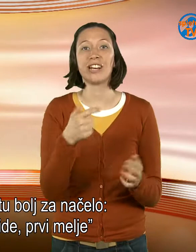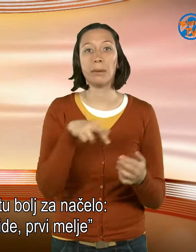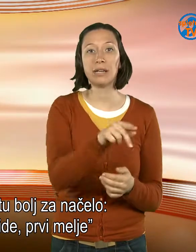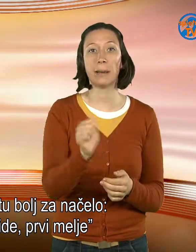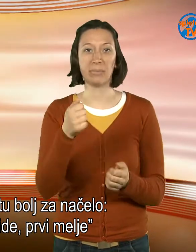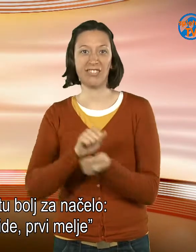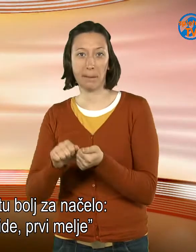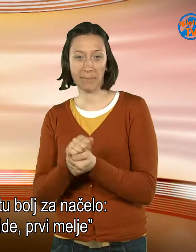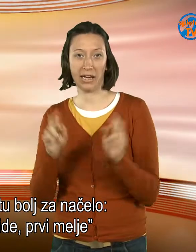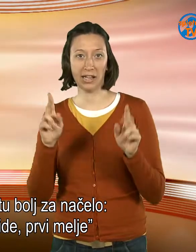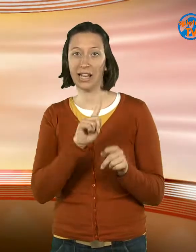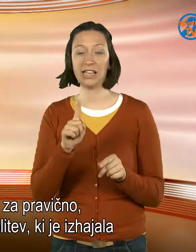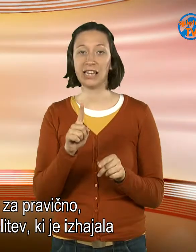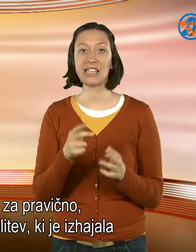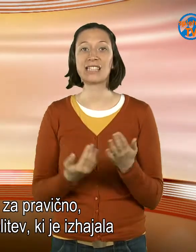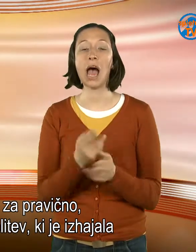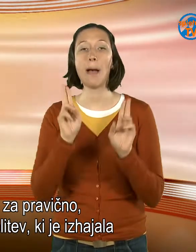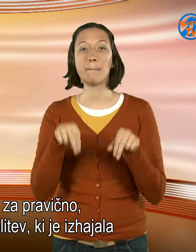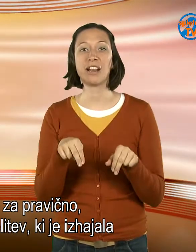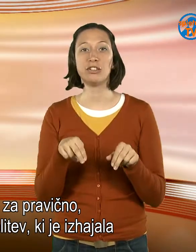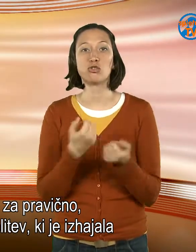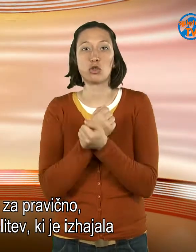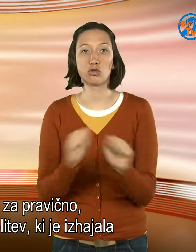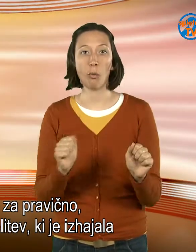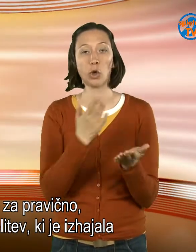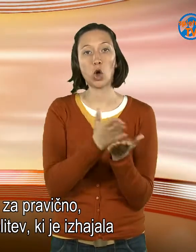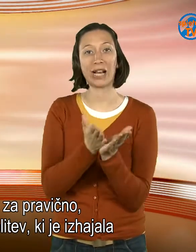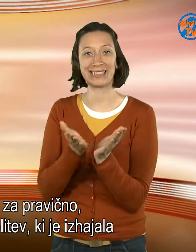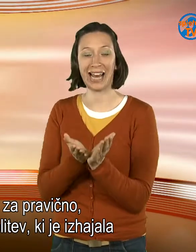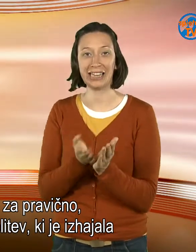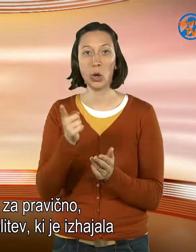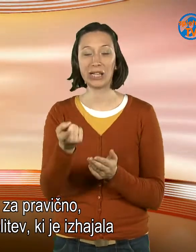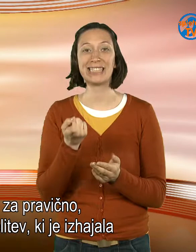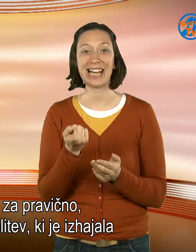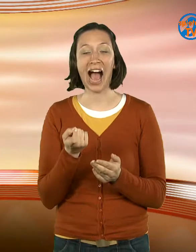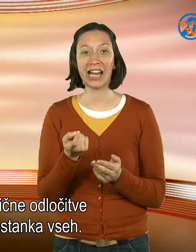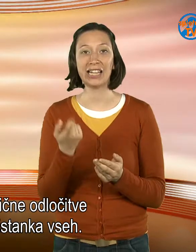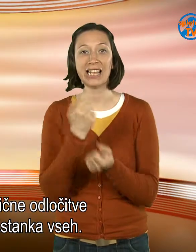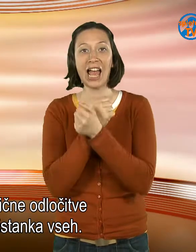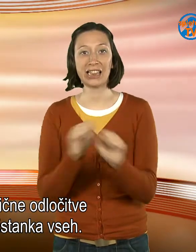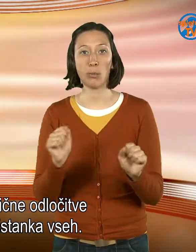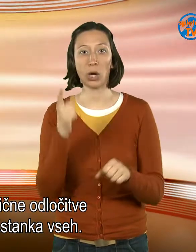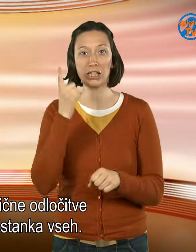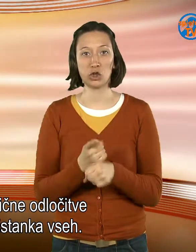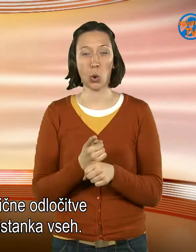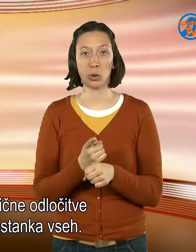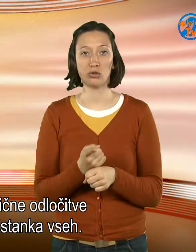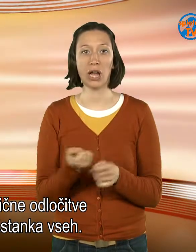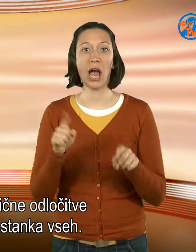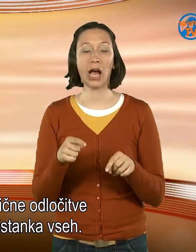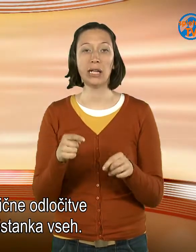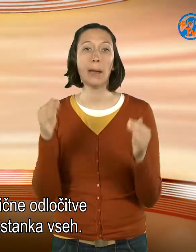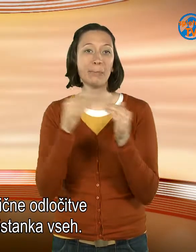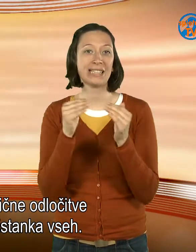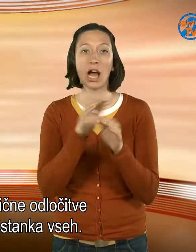pride, prvi melje, in ne toliko za pravično, svobodno razdelitev, ki je izhajala iz demokratične odločitve